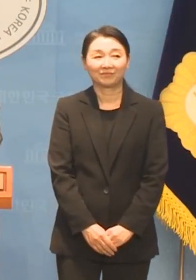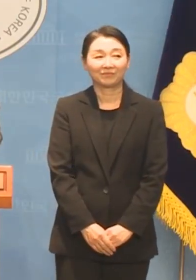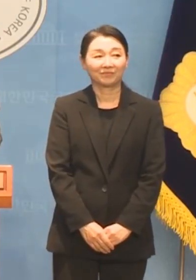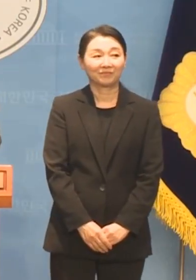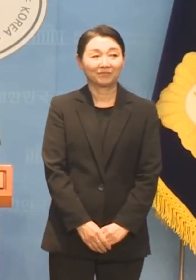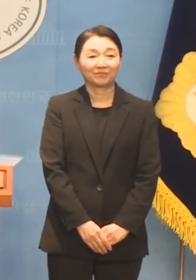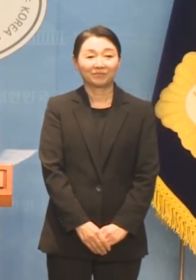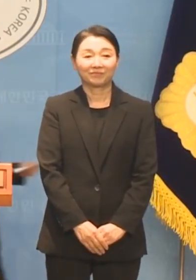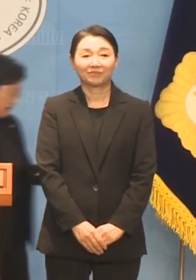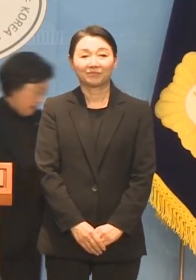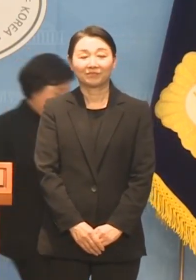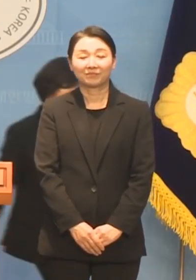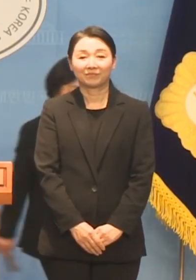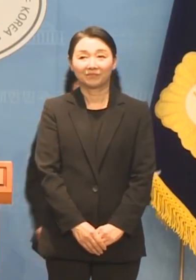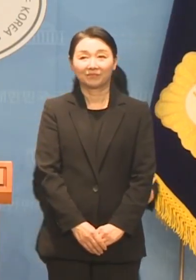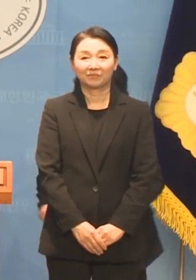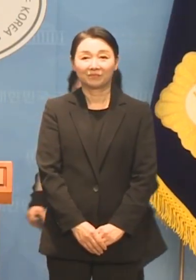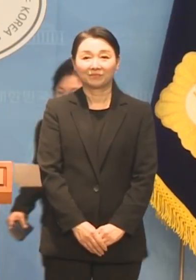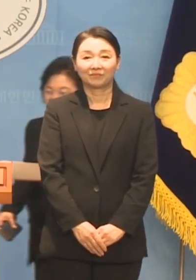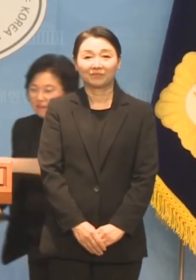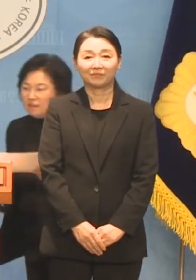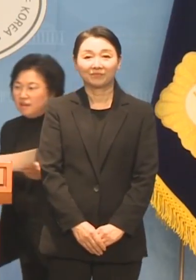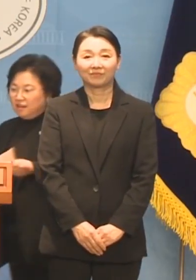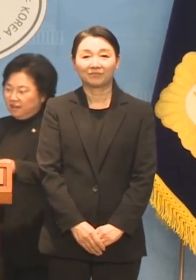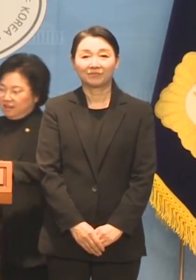네. 본인 말씀하세요.